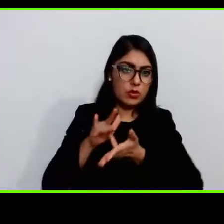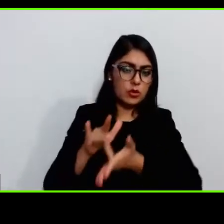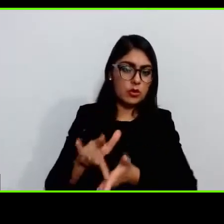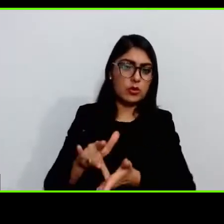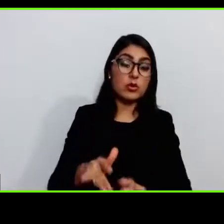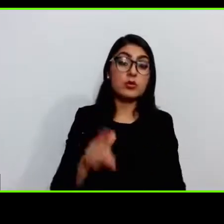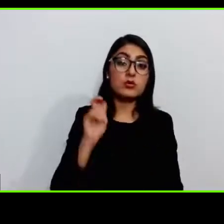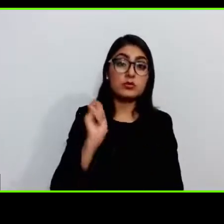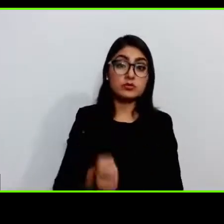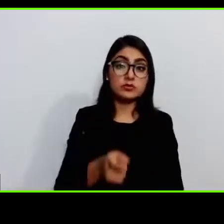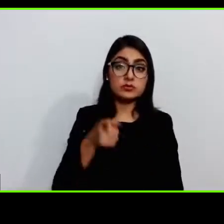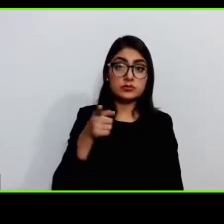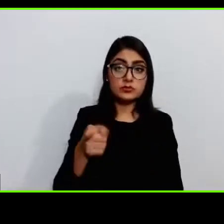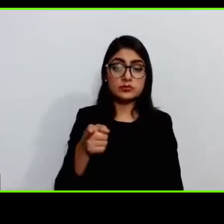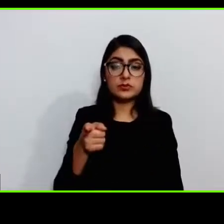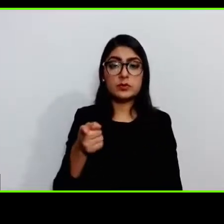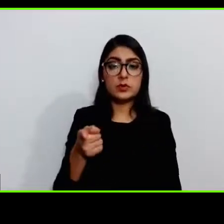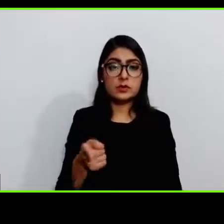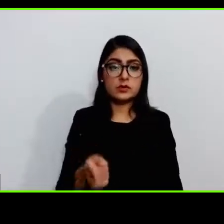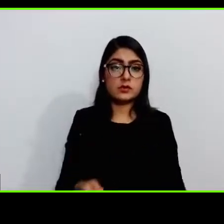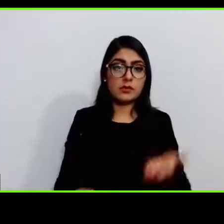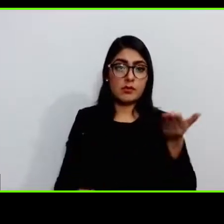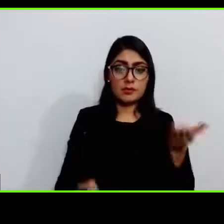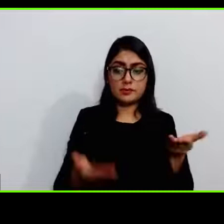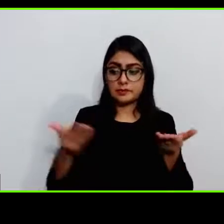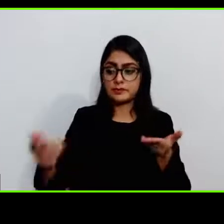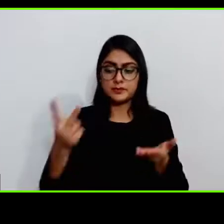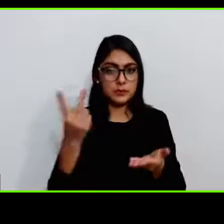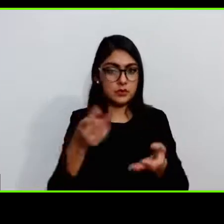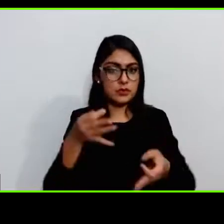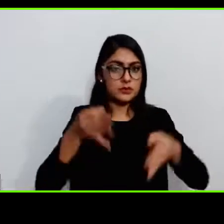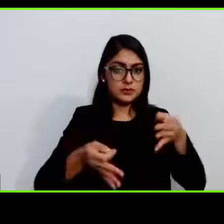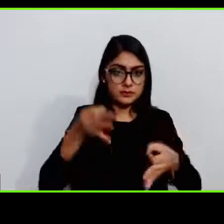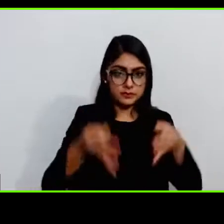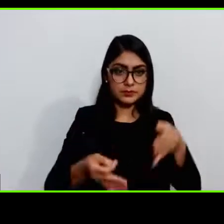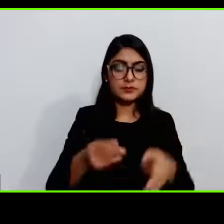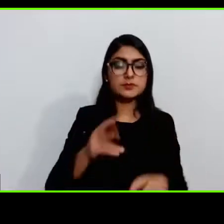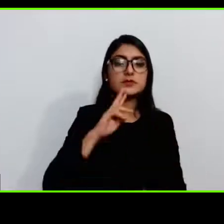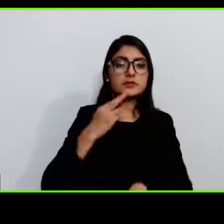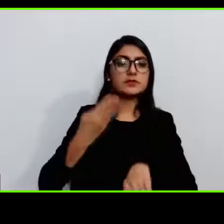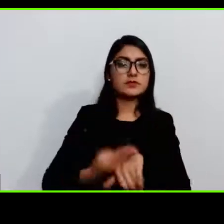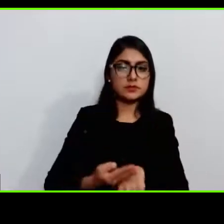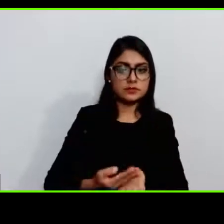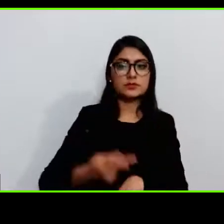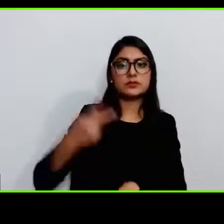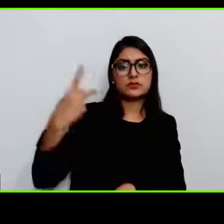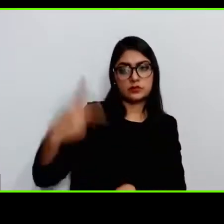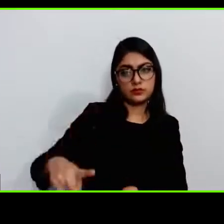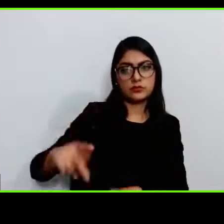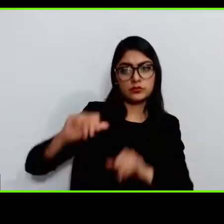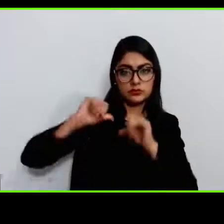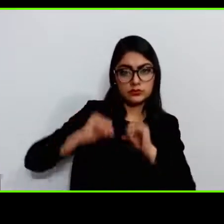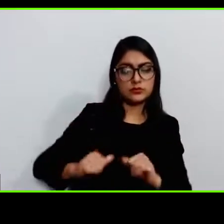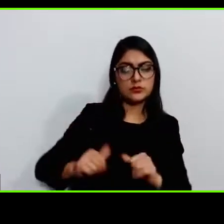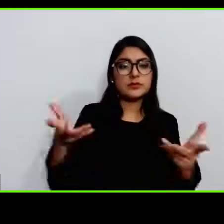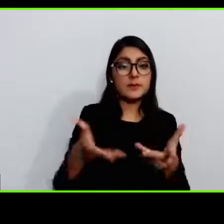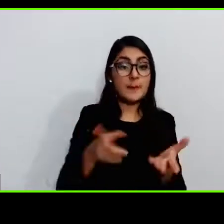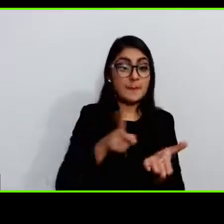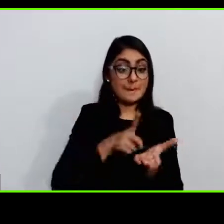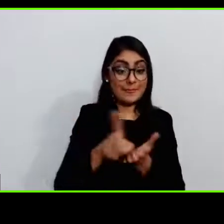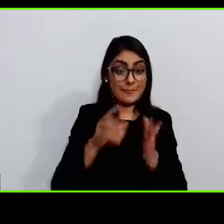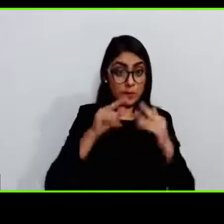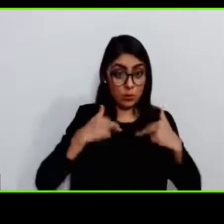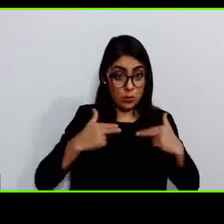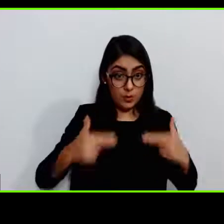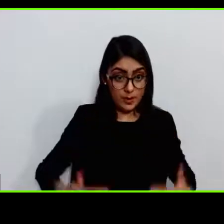tanto una como otra corte tienen la potestad, la atribución de interpretar derechos fundamentales